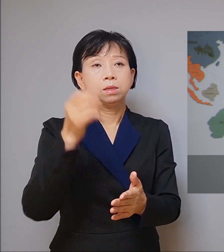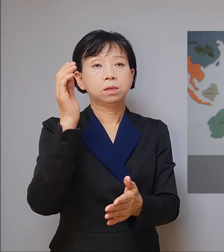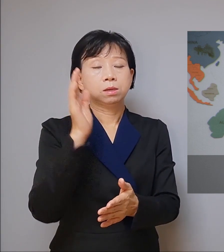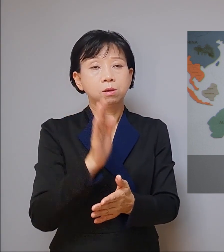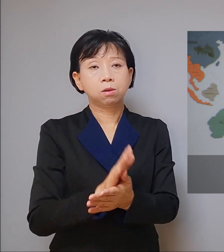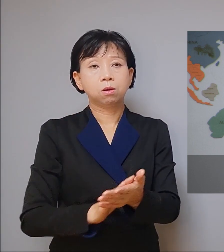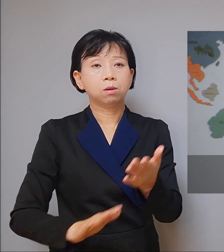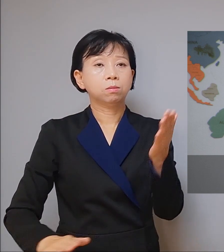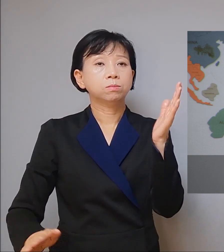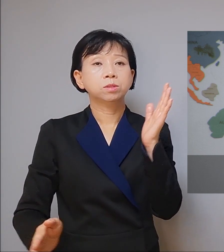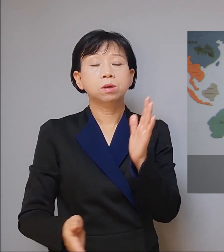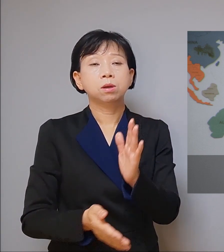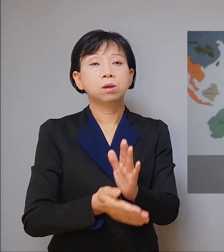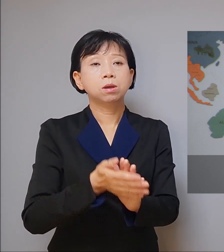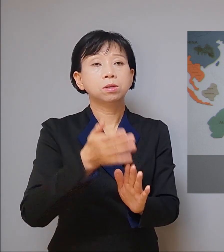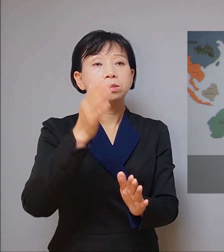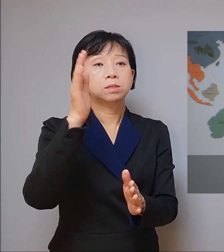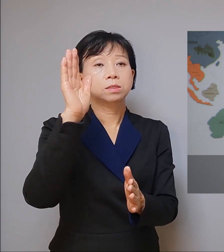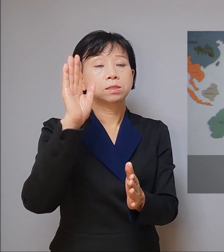용기